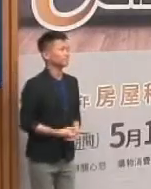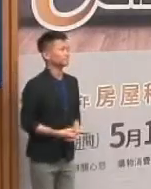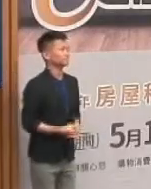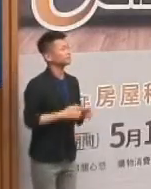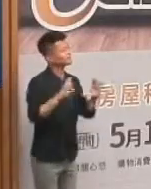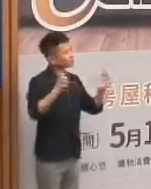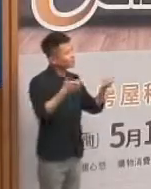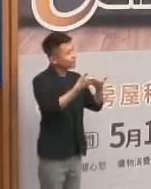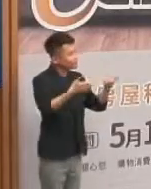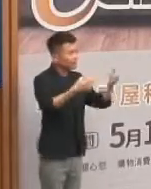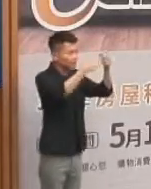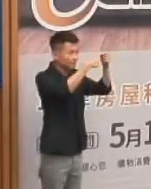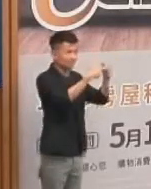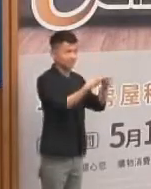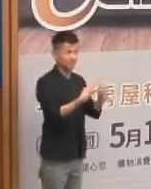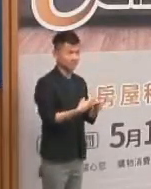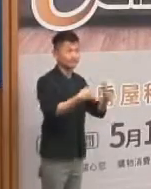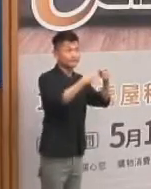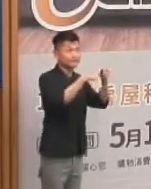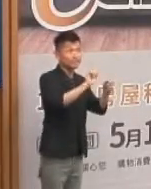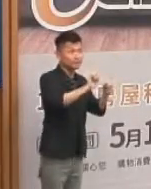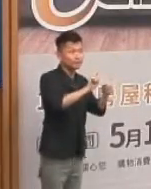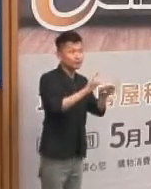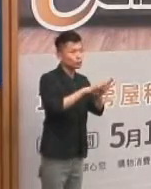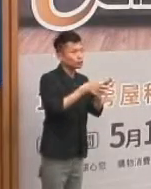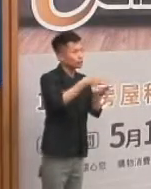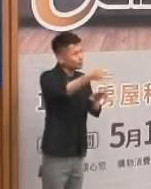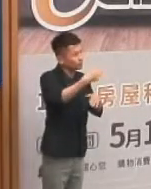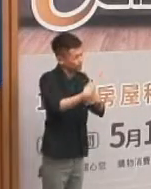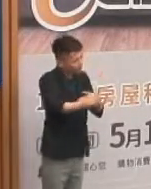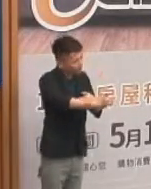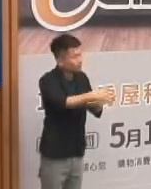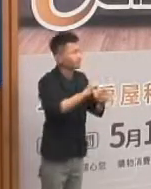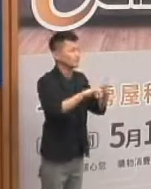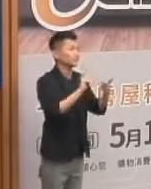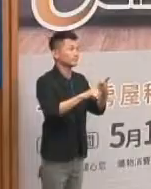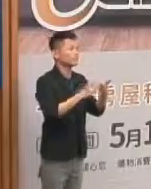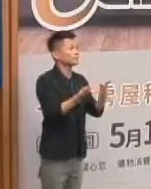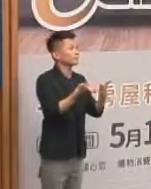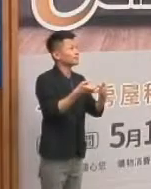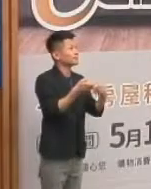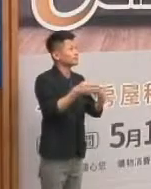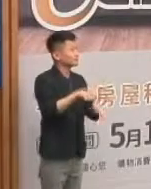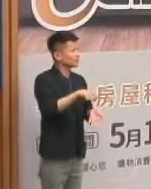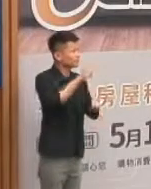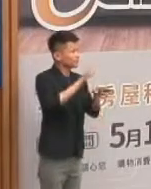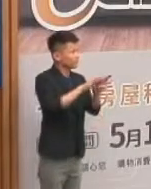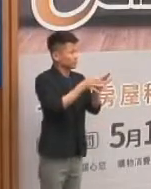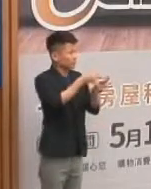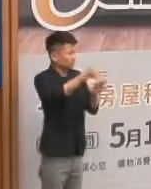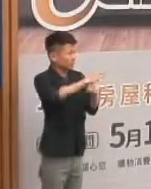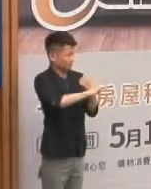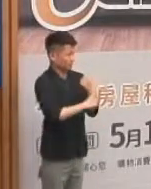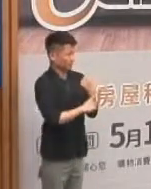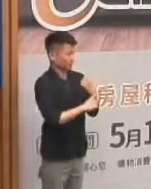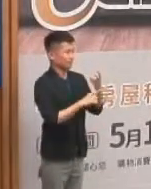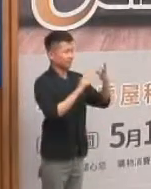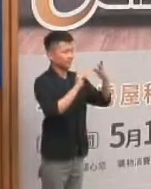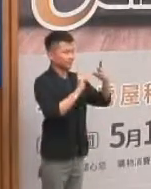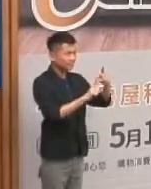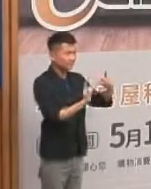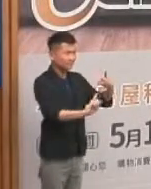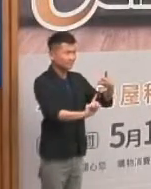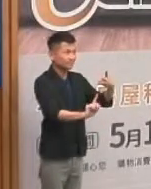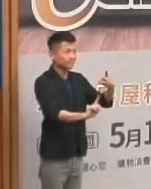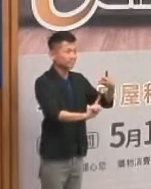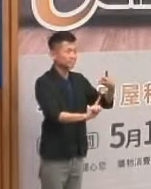大概分成三个部分。第一个部分是开征的作业，第二个部分就是刚才我们谈到的缴税的一个管道，那第三个部分就有